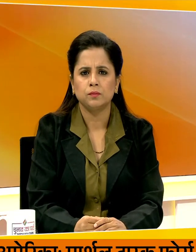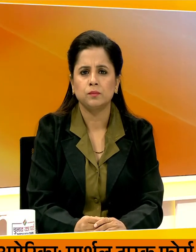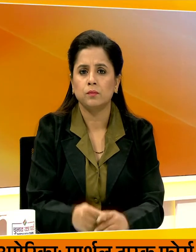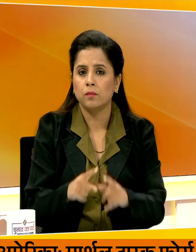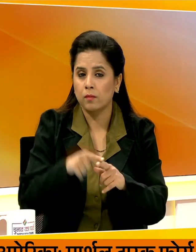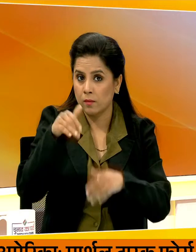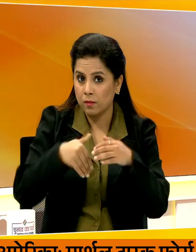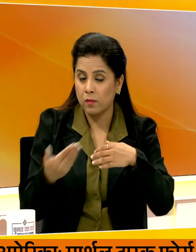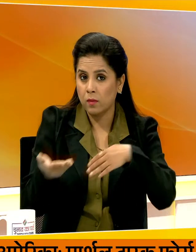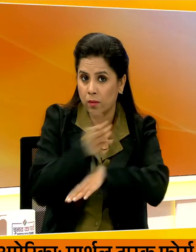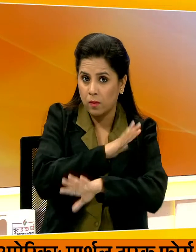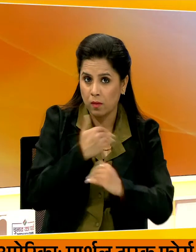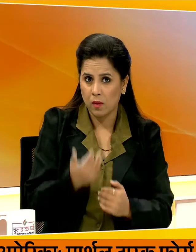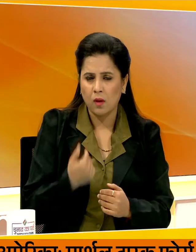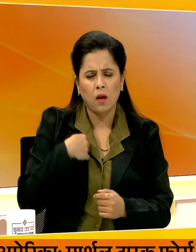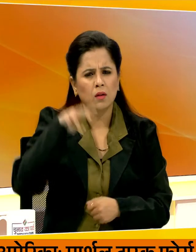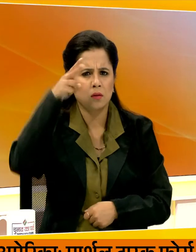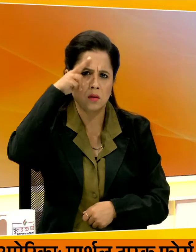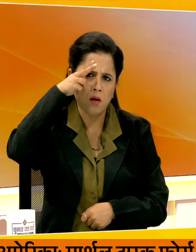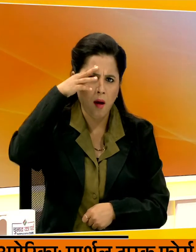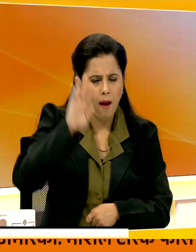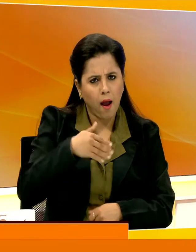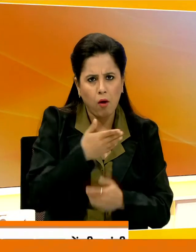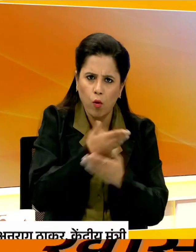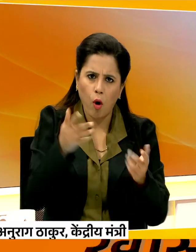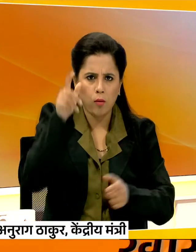चुनाव से पहले से आशंकाएं लगाई जा रही थी